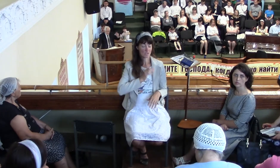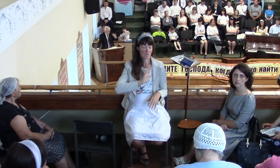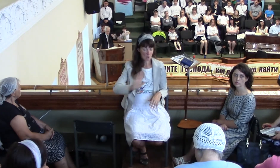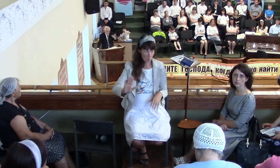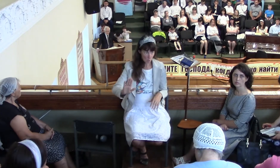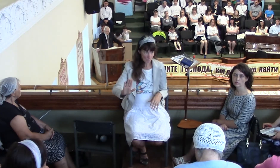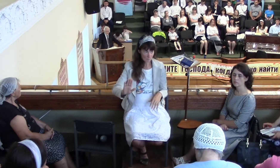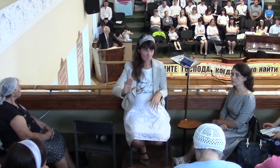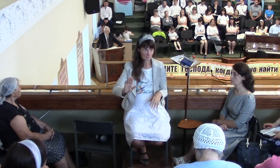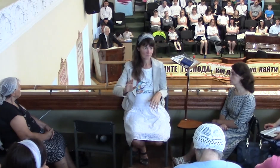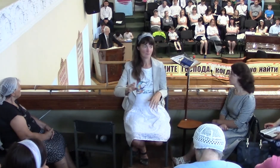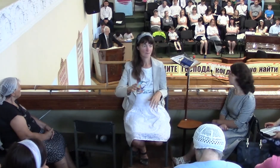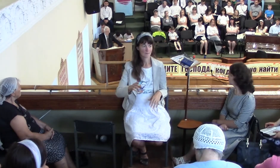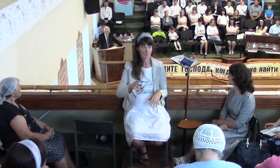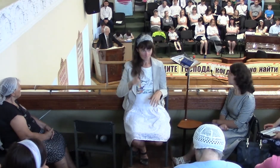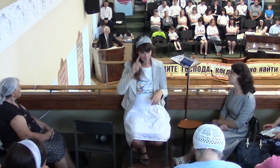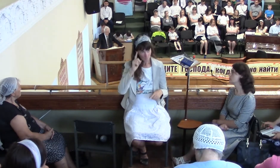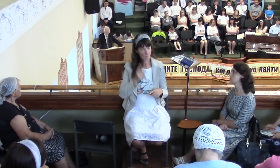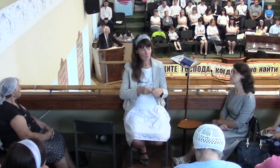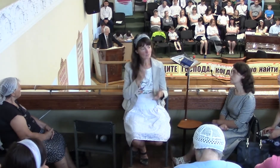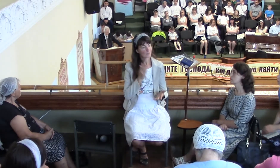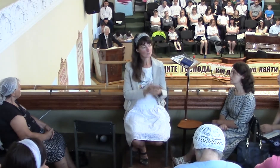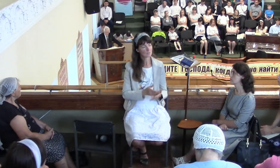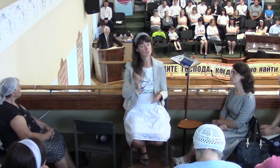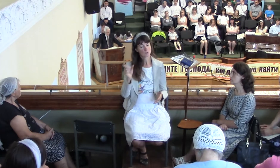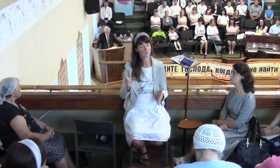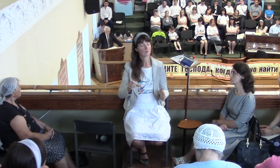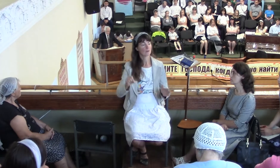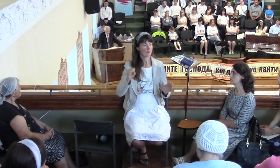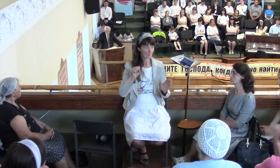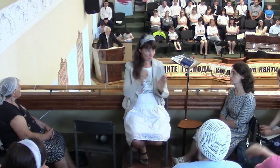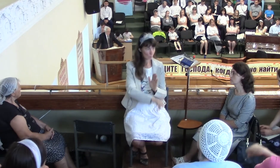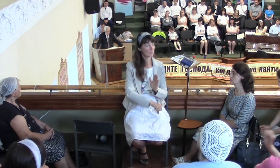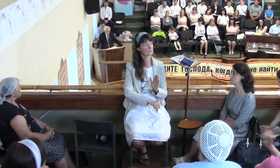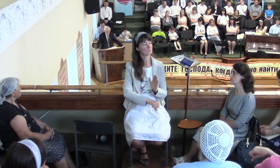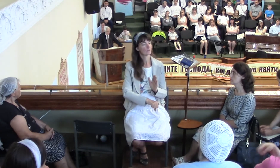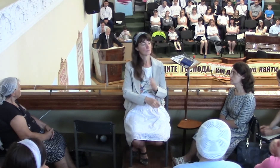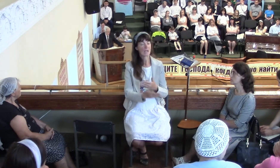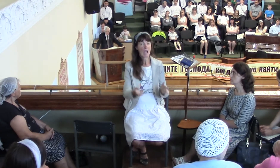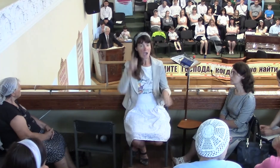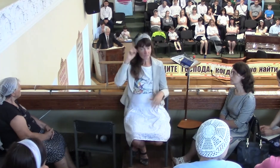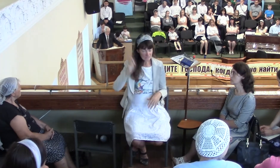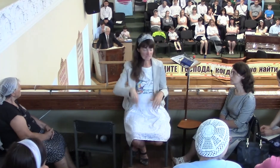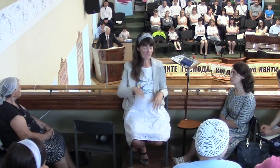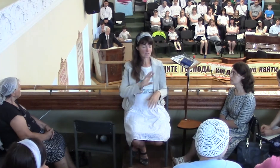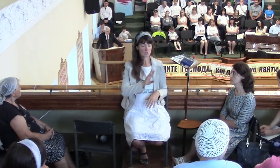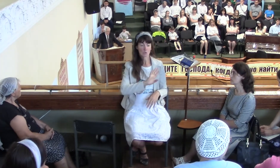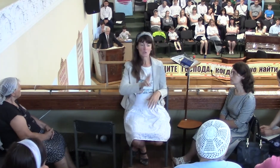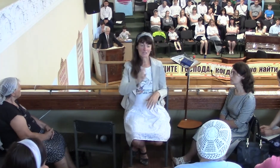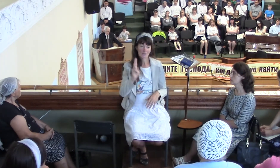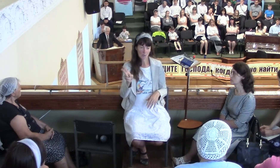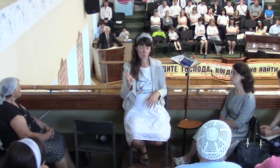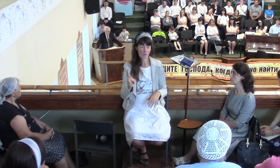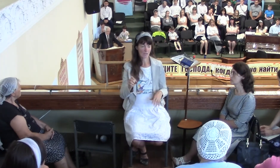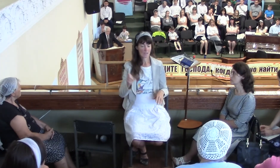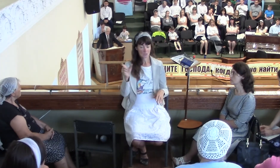Всякий ненавидящий брата своего человекоубийца. А вы знаете, что никакой человекоубийца не имеет жизни